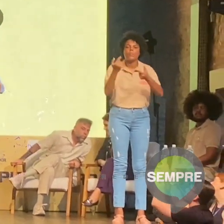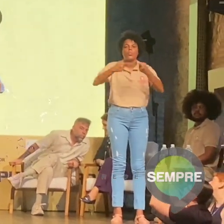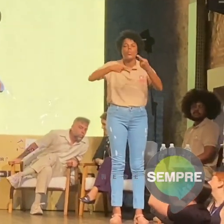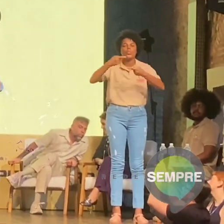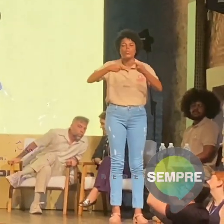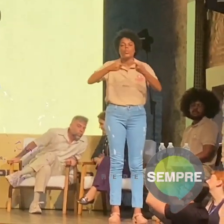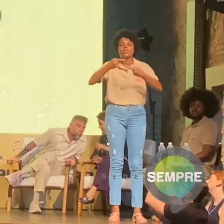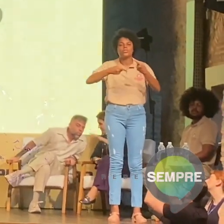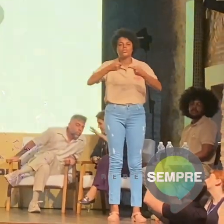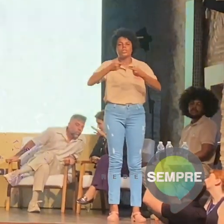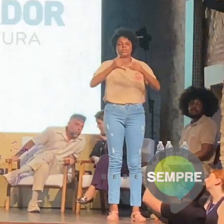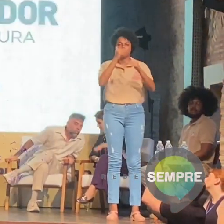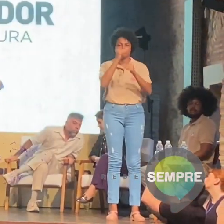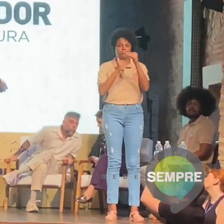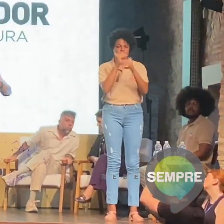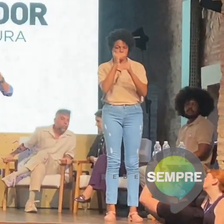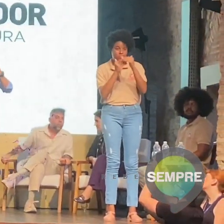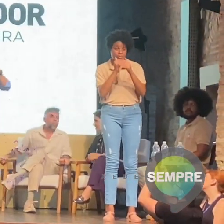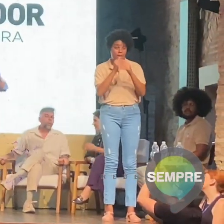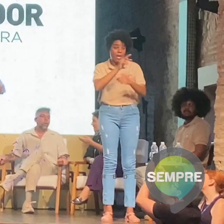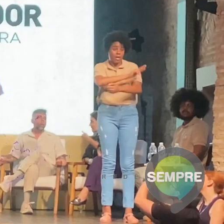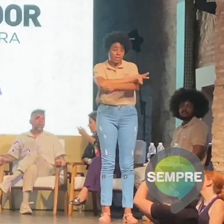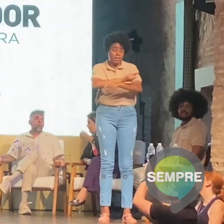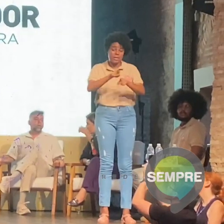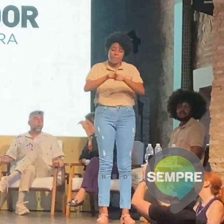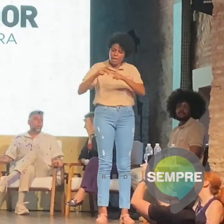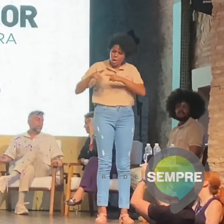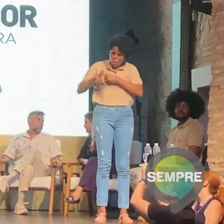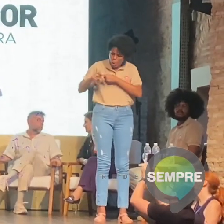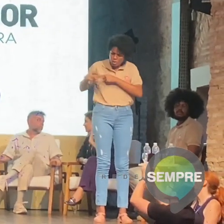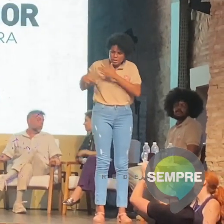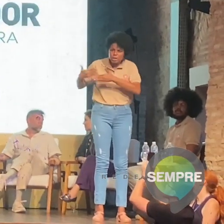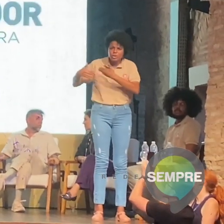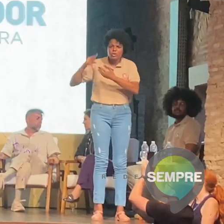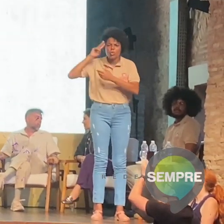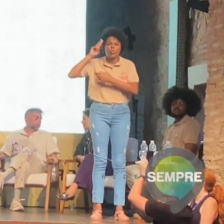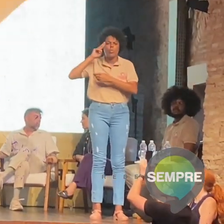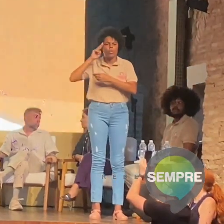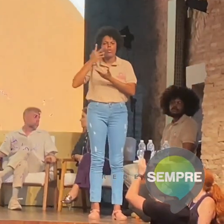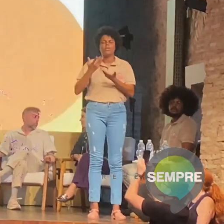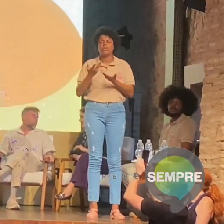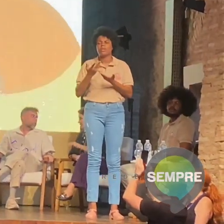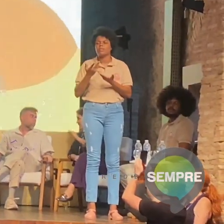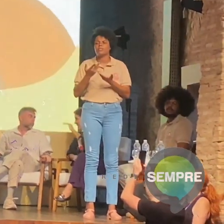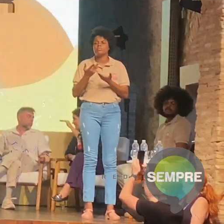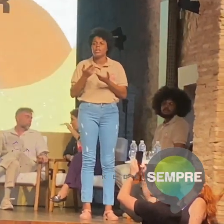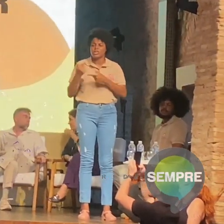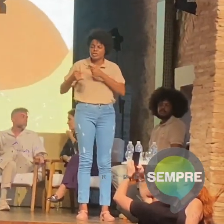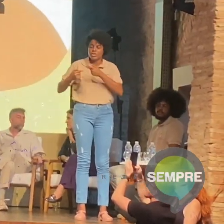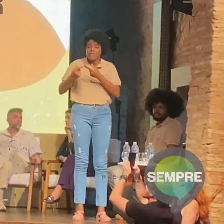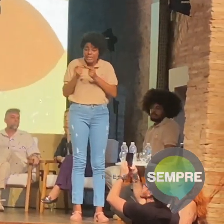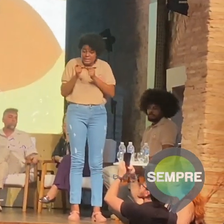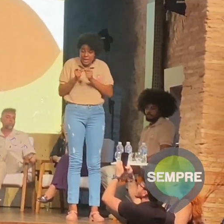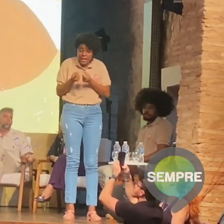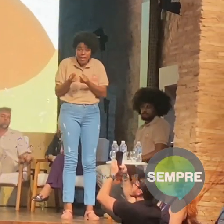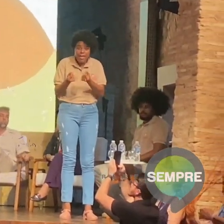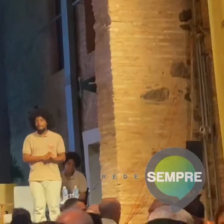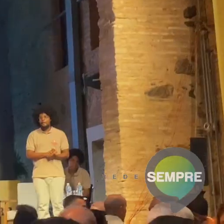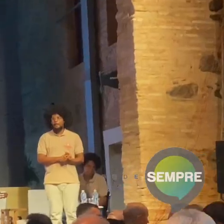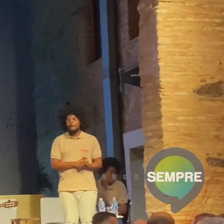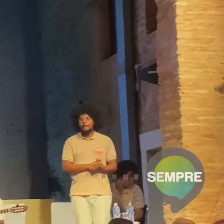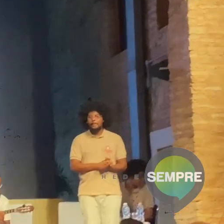política de equidade racial, fazer reparação através, Fernando Guerreiro, da geração de renda, de